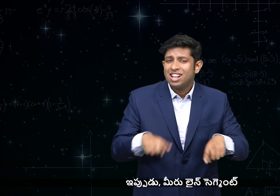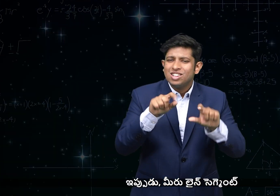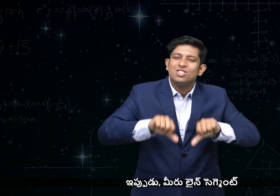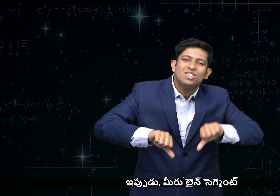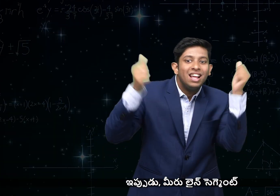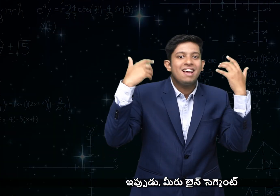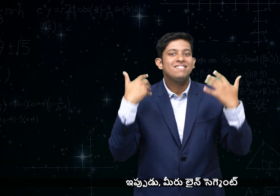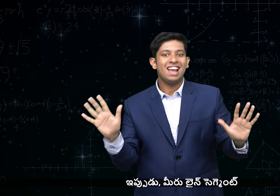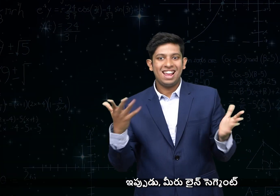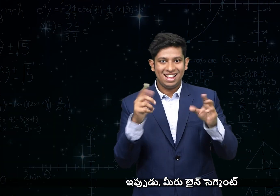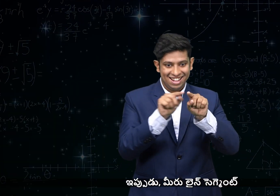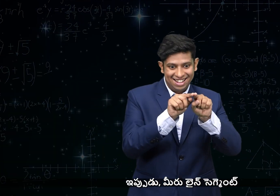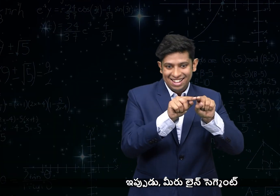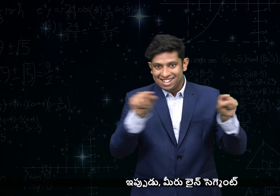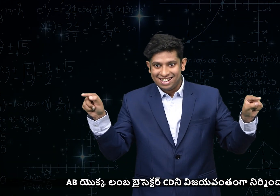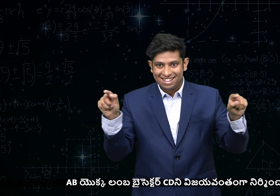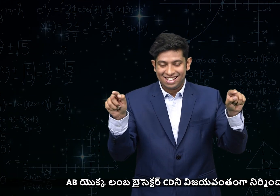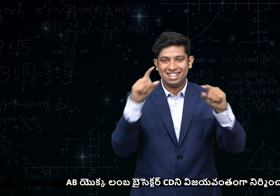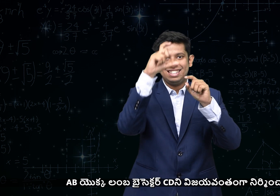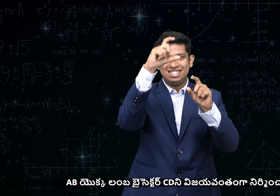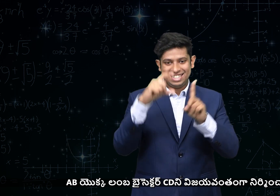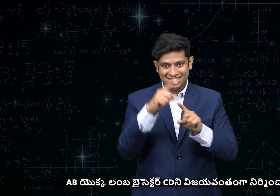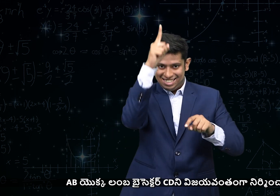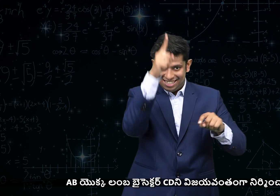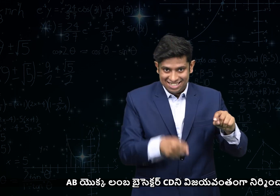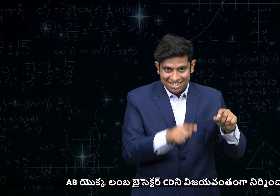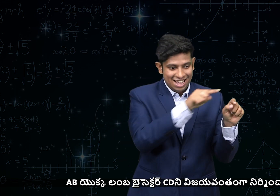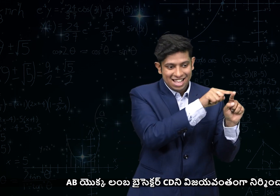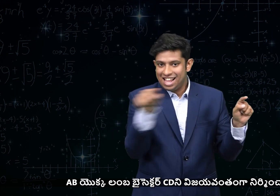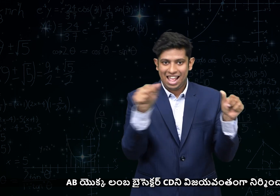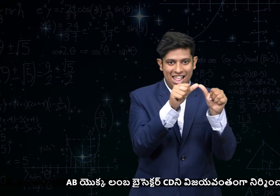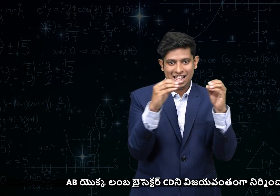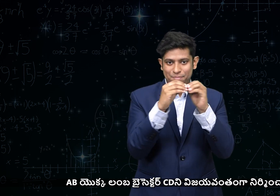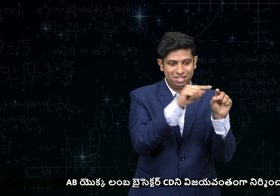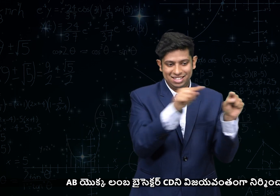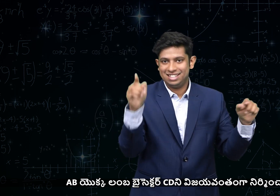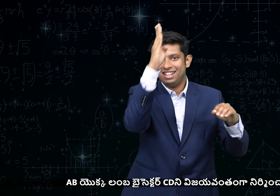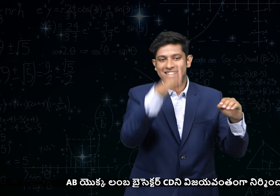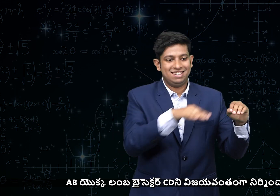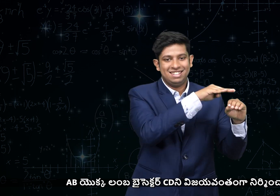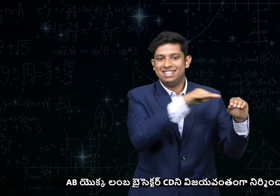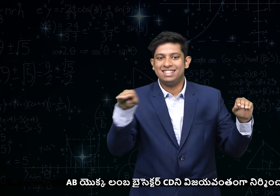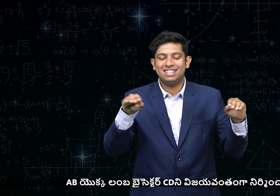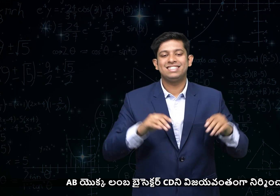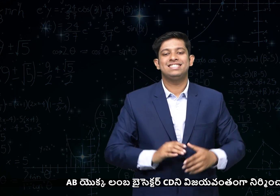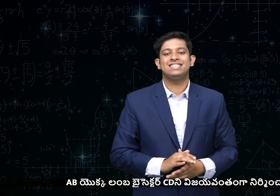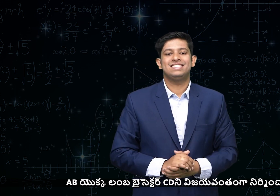ఇప్పుడు మీరు లైన్ సెగ్మెంట్ ఏబి యొక్క లంబ బైసెక్టర్ సిడిని విజయవంతంగా నిర్మించారు.